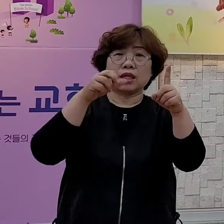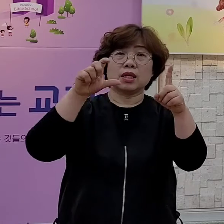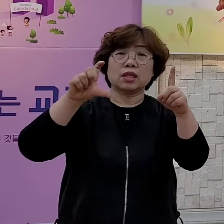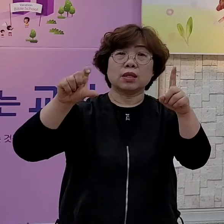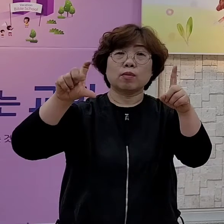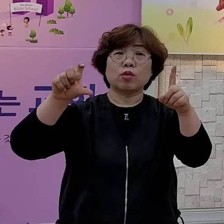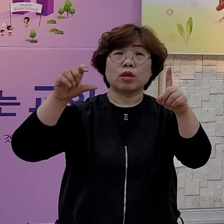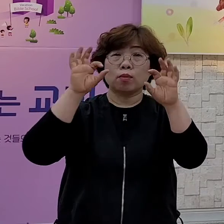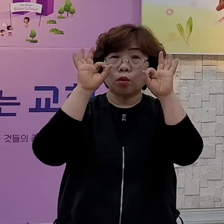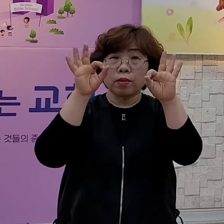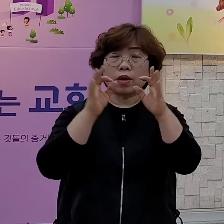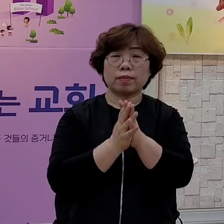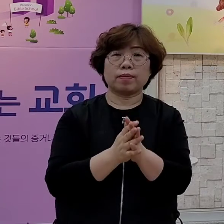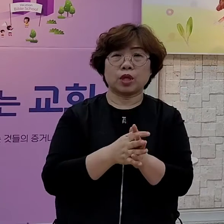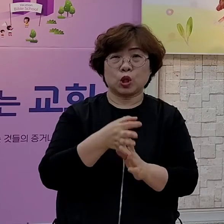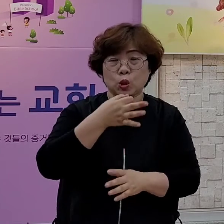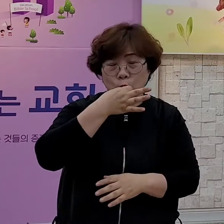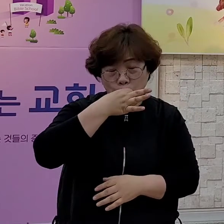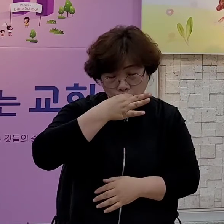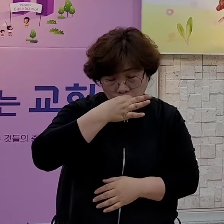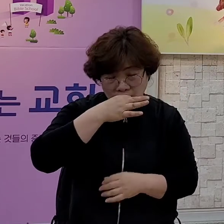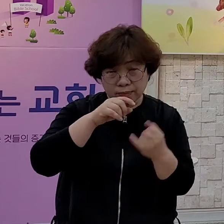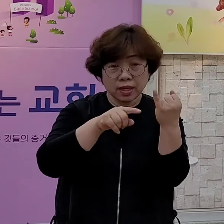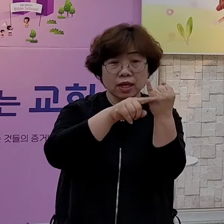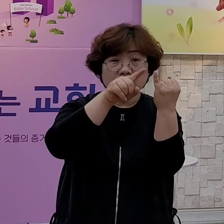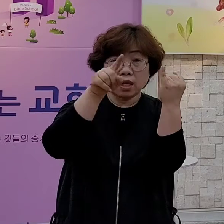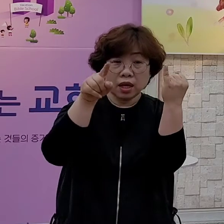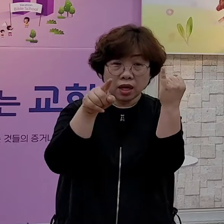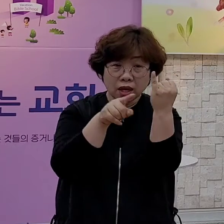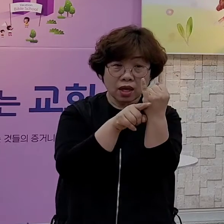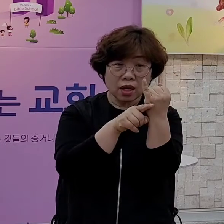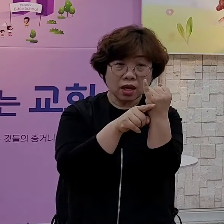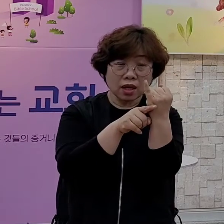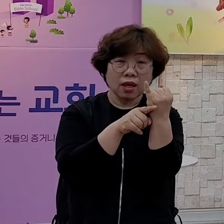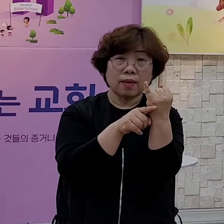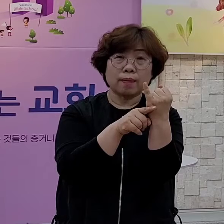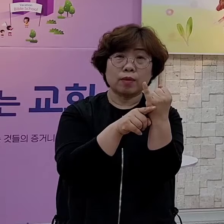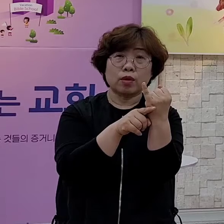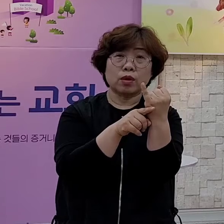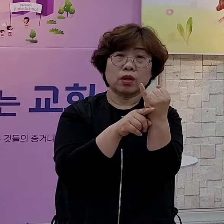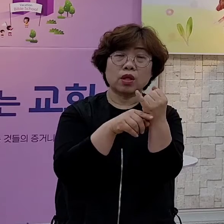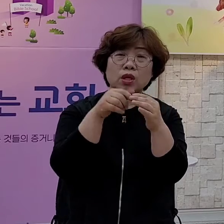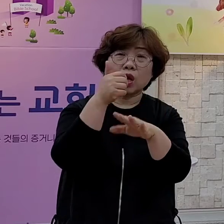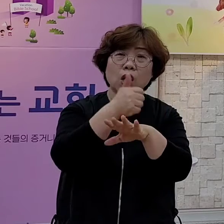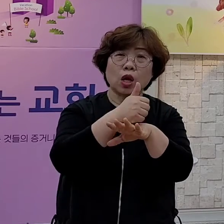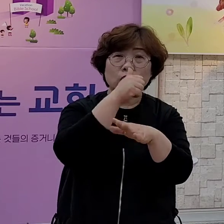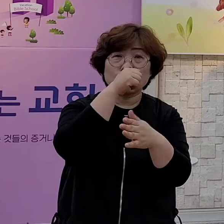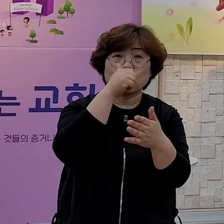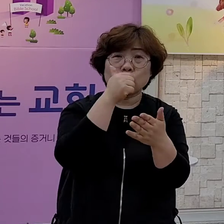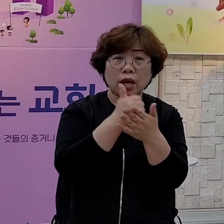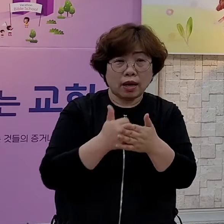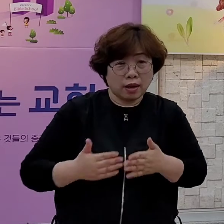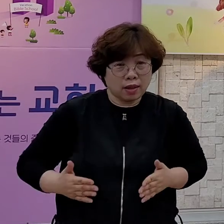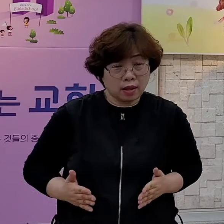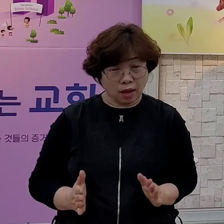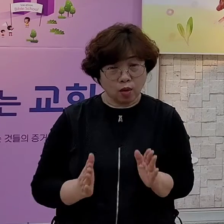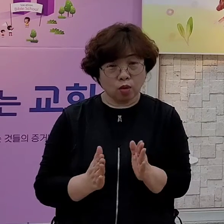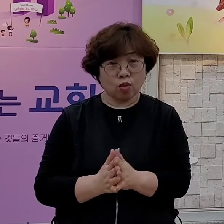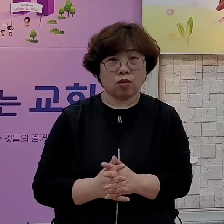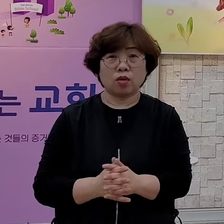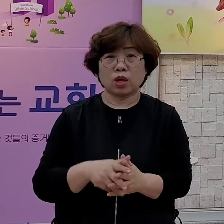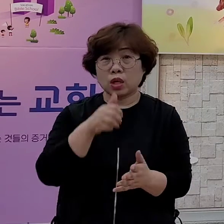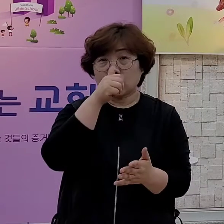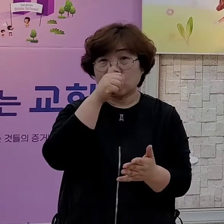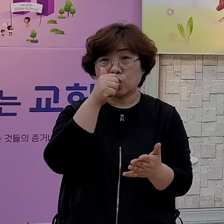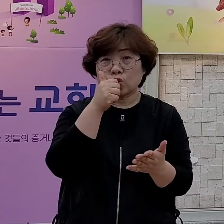있습니까? 욕심이 이 나의 욕망과 욕심과 미혹이 이 결합이 됐잖아요. 욕심. 이